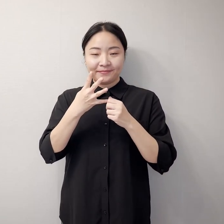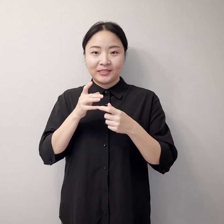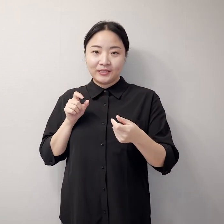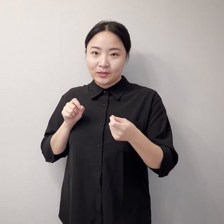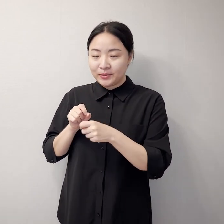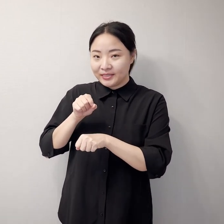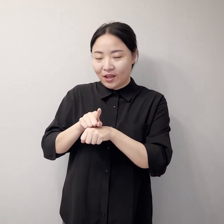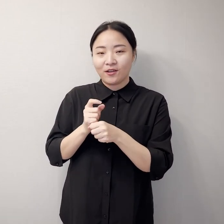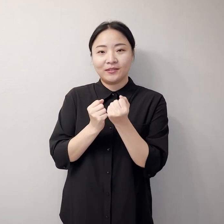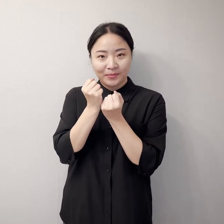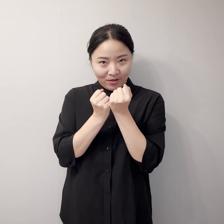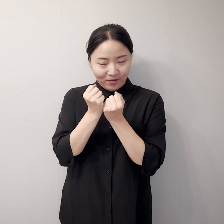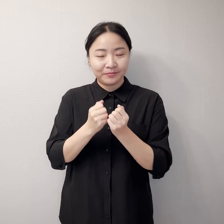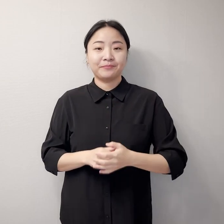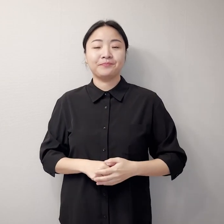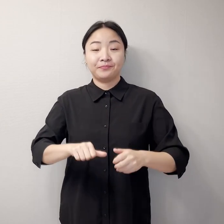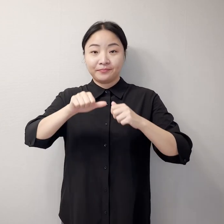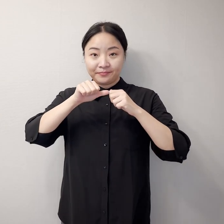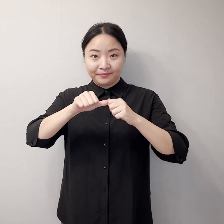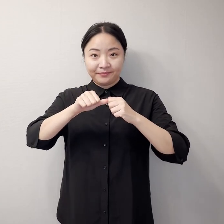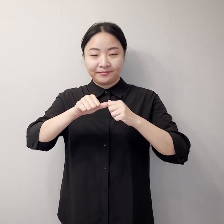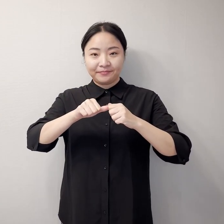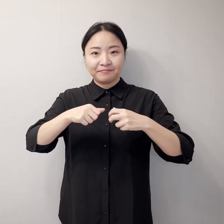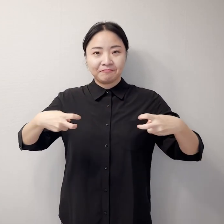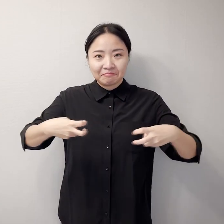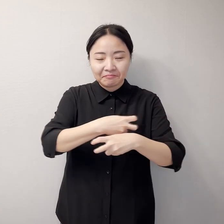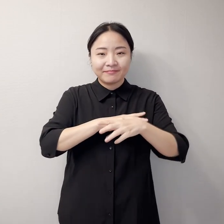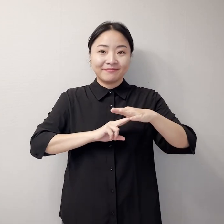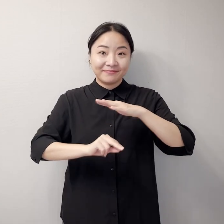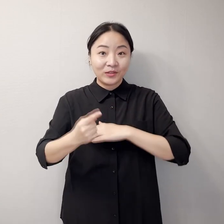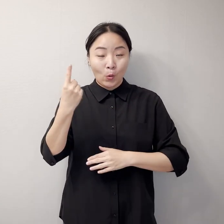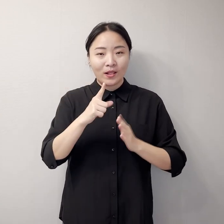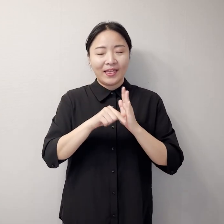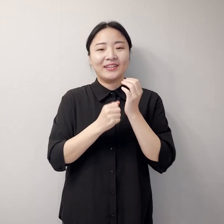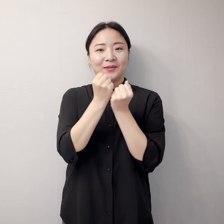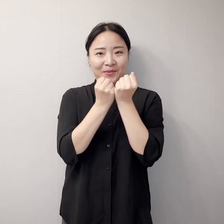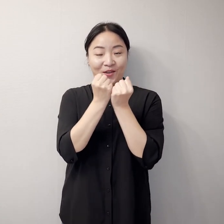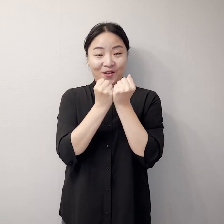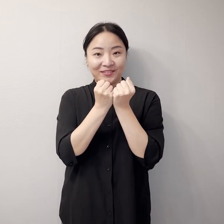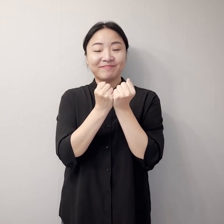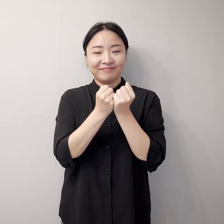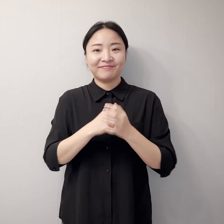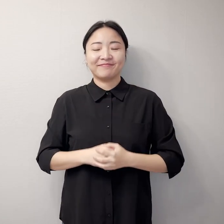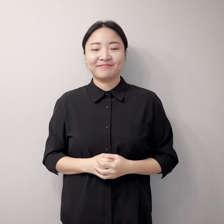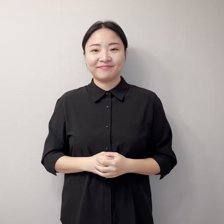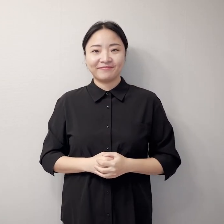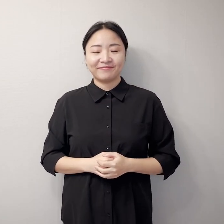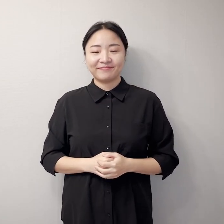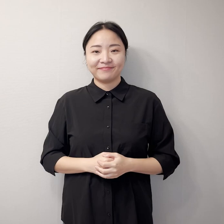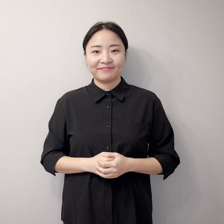4번 접근성 안내, 5번 대중교통 이용 시 안내 순서로 이루어져 있습니다